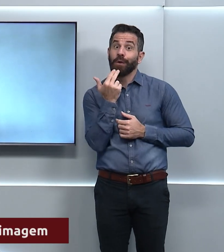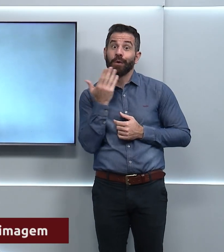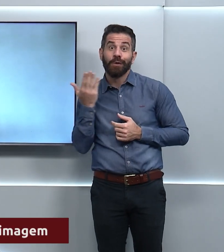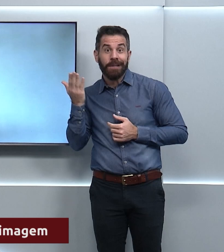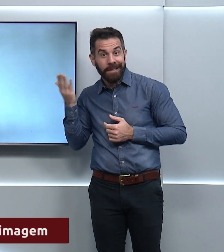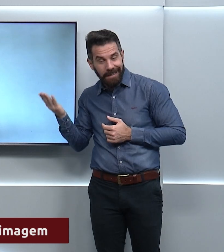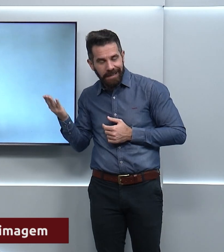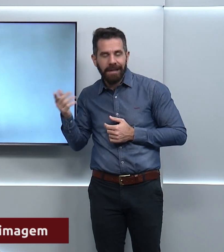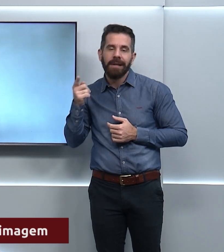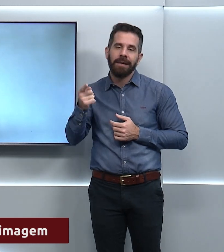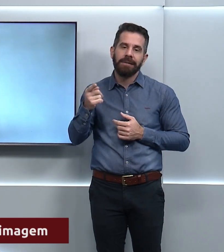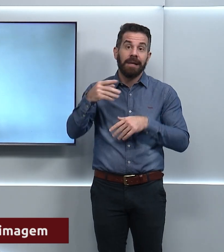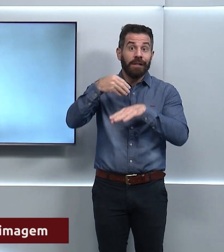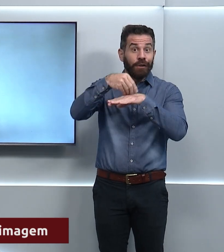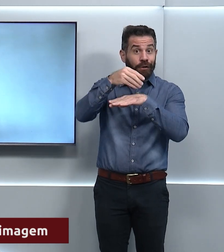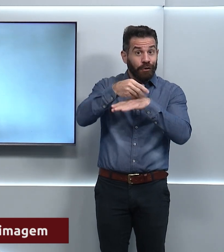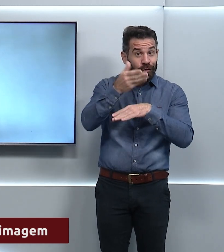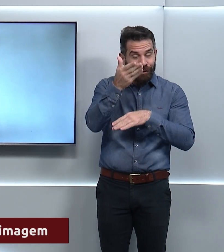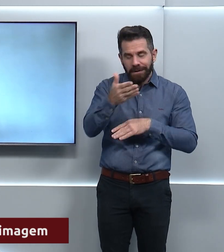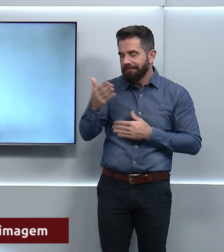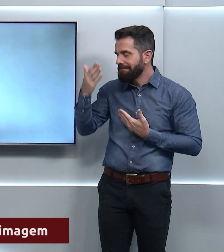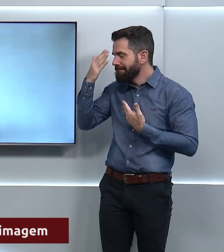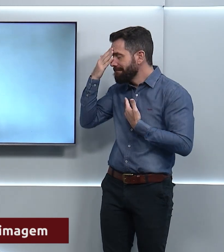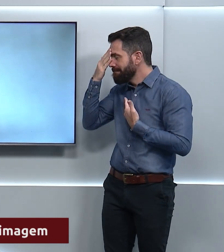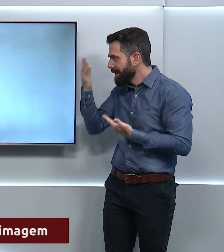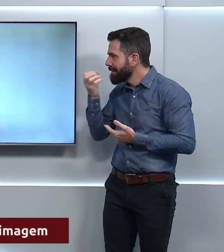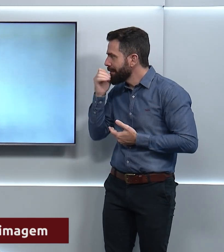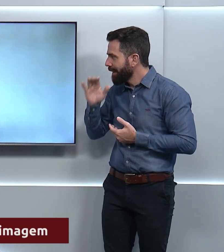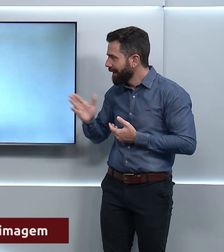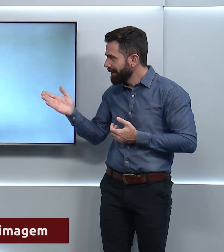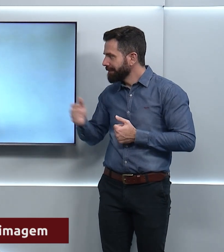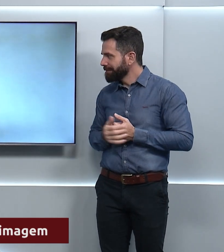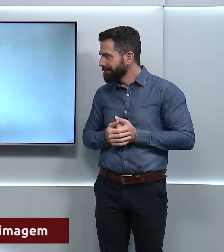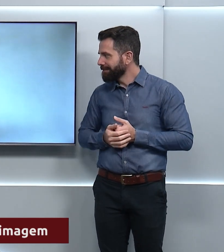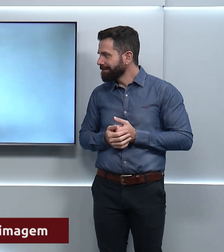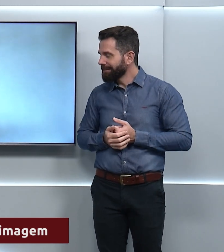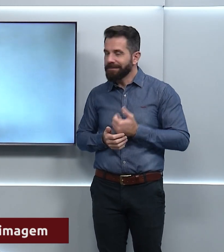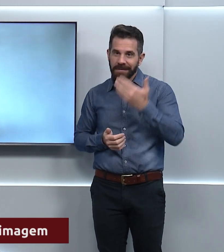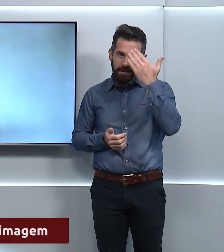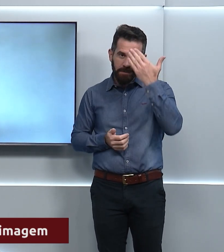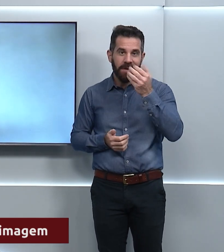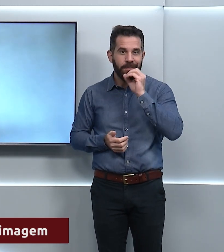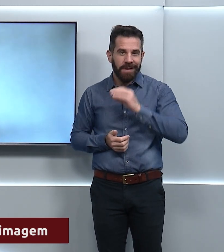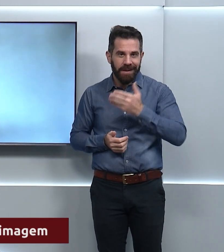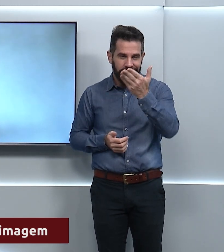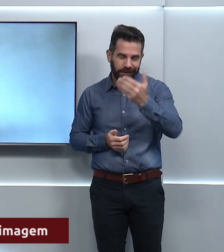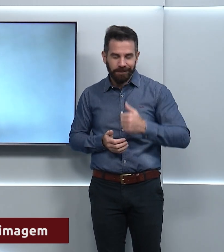então as dicas e as orientações dela. Muito obrigada, viu? Boa tarde. Obrigada, boa tarde.